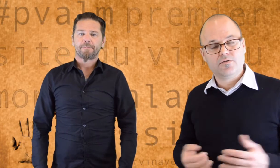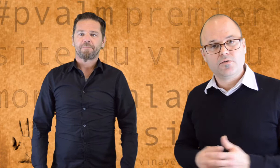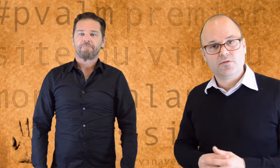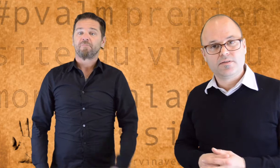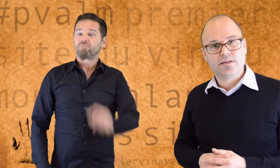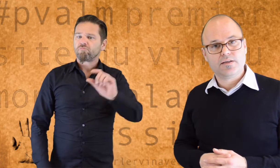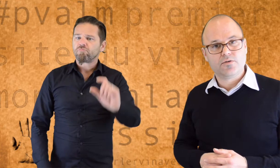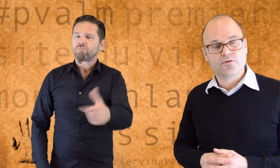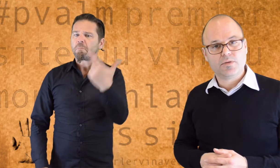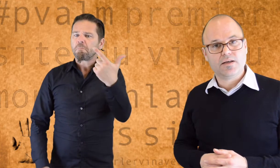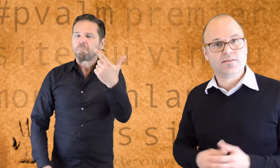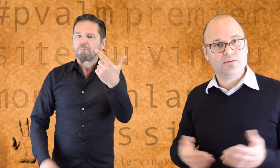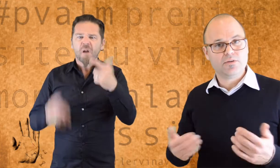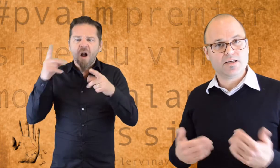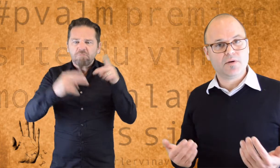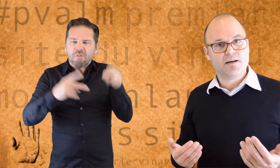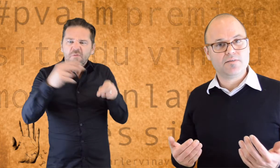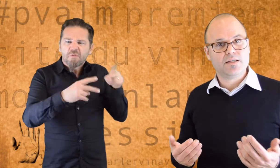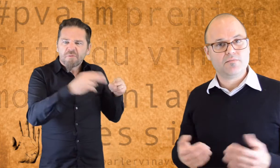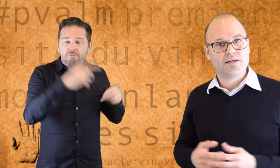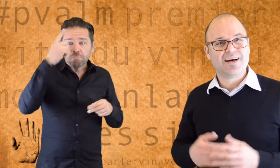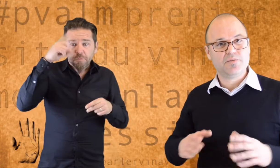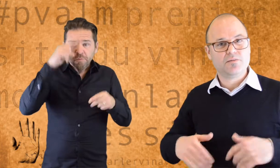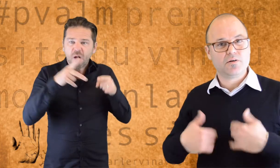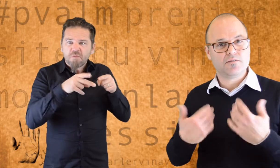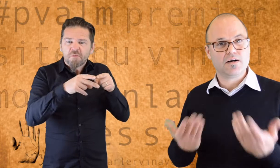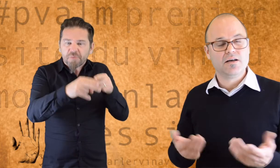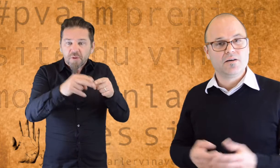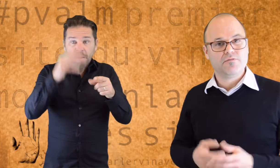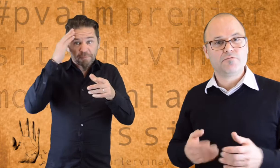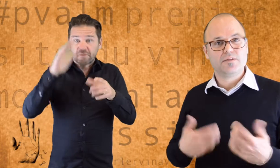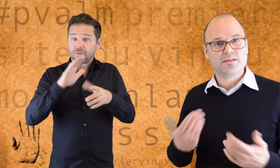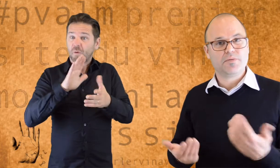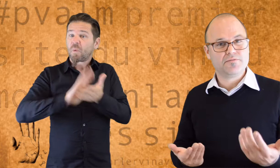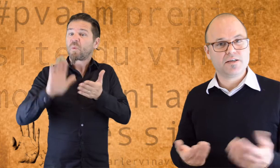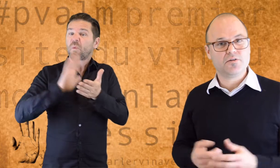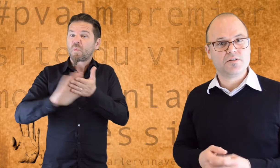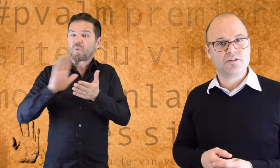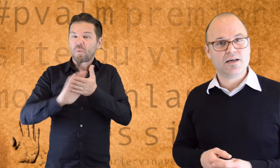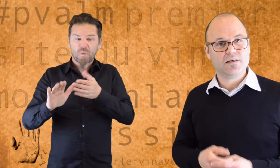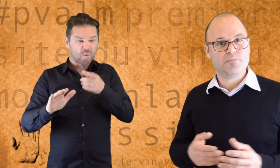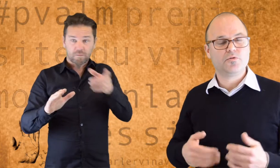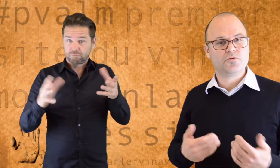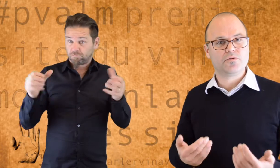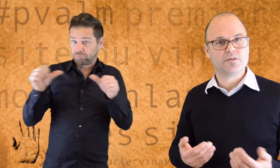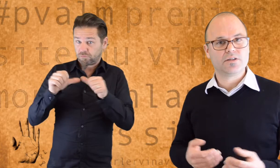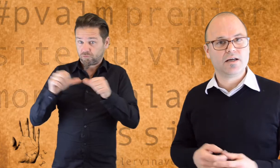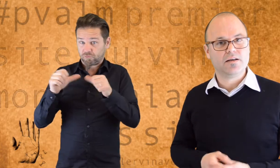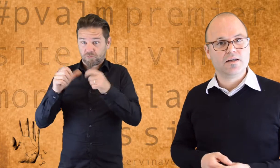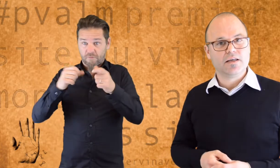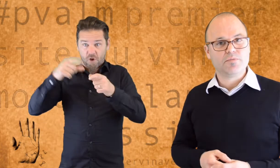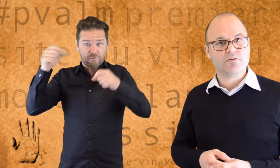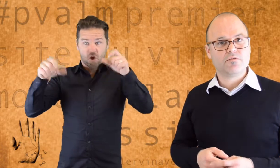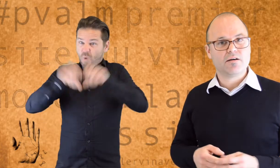Deuxième raison, c'est que si on ne taille pas la vigne, rapidement elle va préférer le végétal, la production